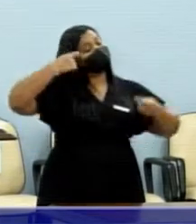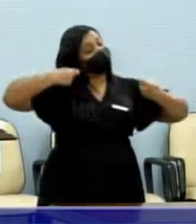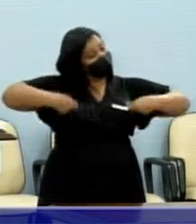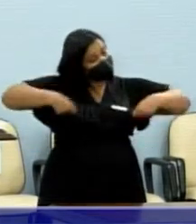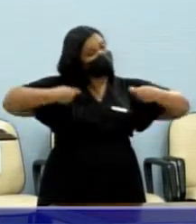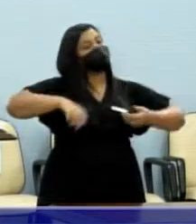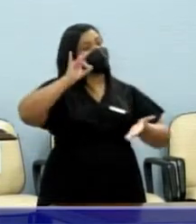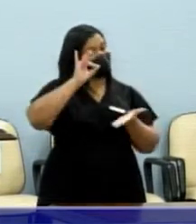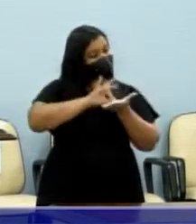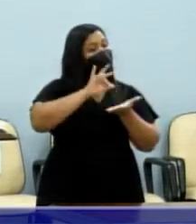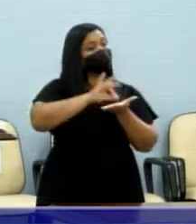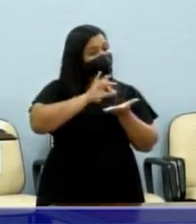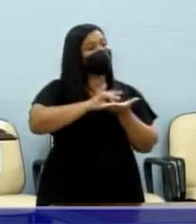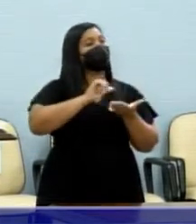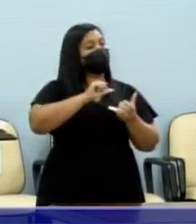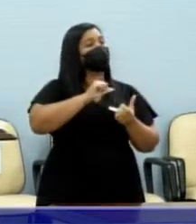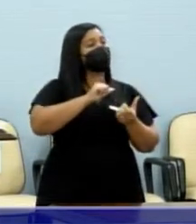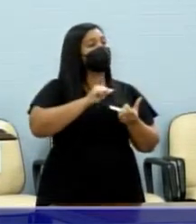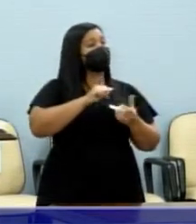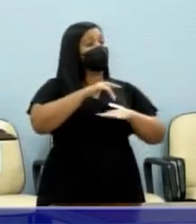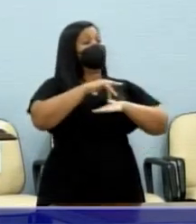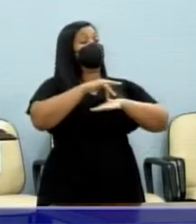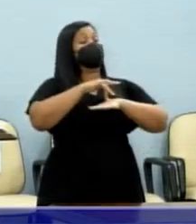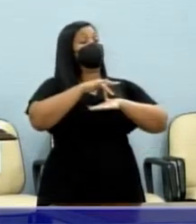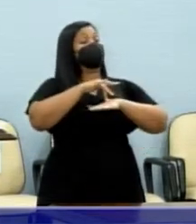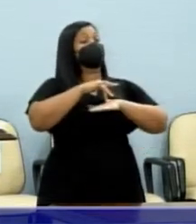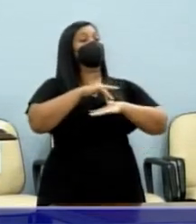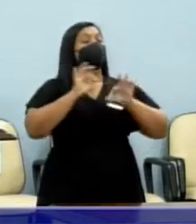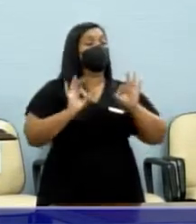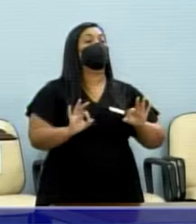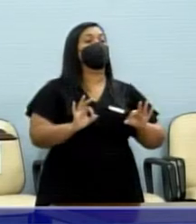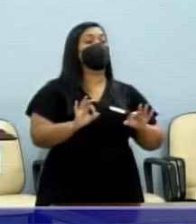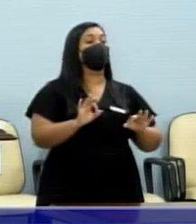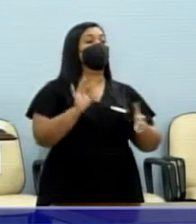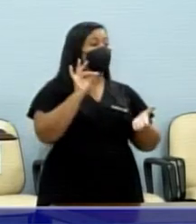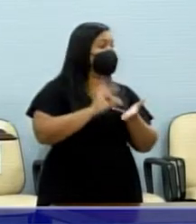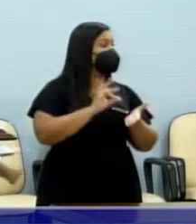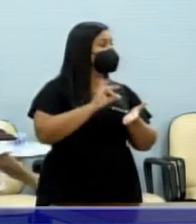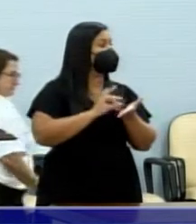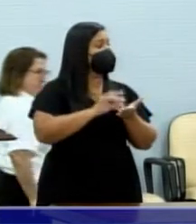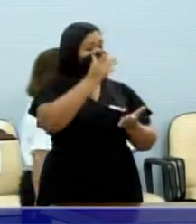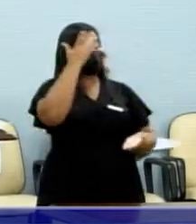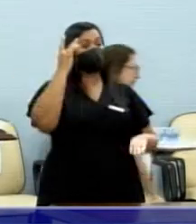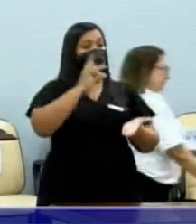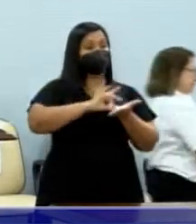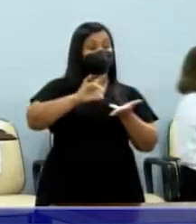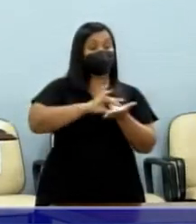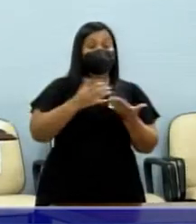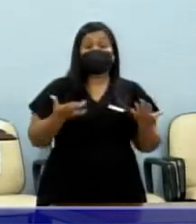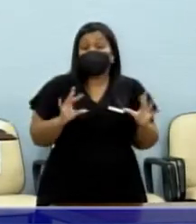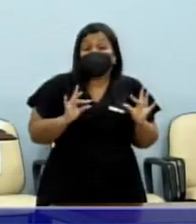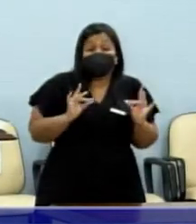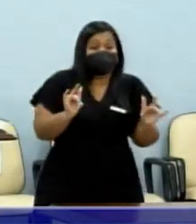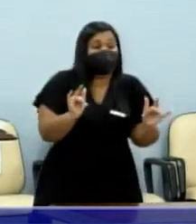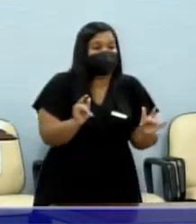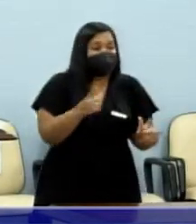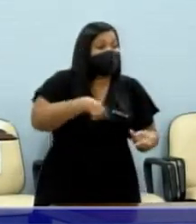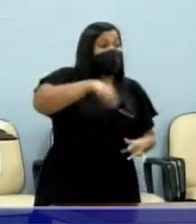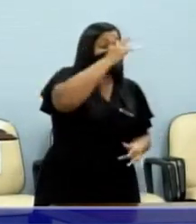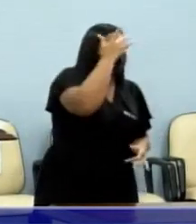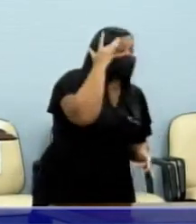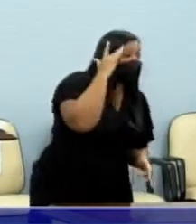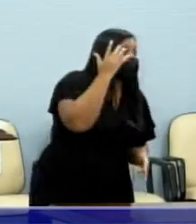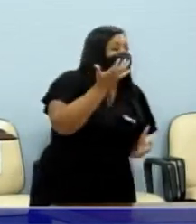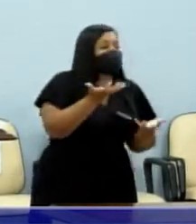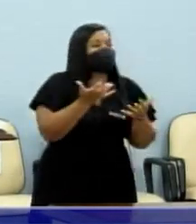precisam de verdade se incomodar com as nossas falas, porque são os nossos verdadeiros inimigos. E para terminar, para aqueles que ousam